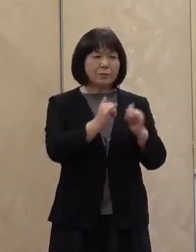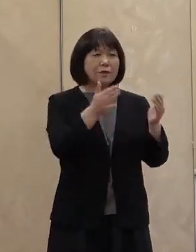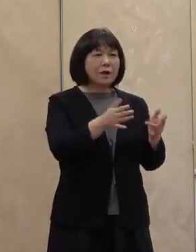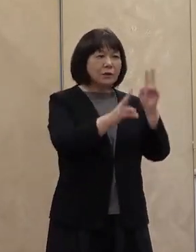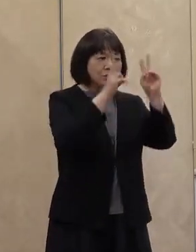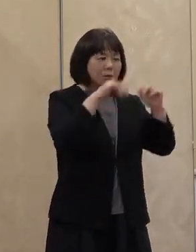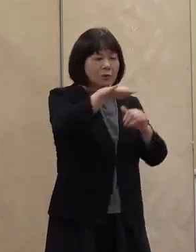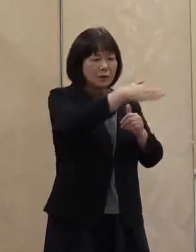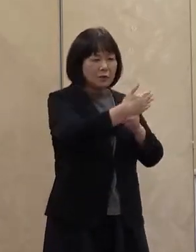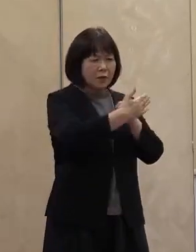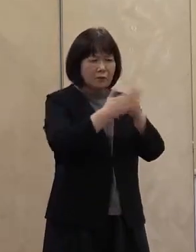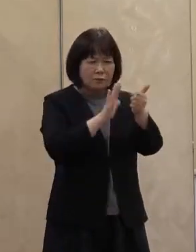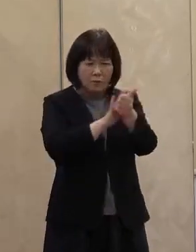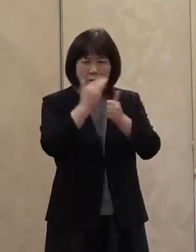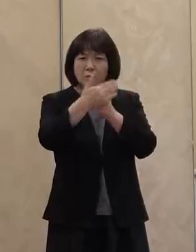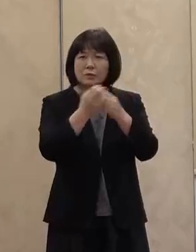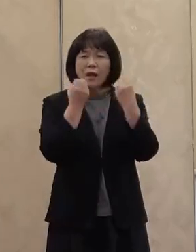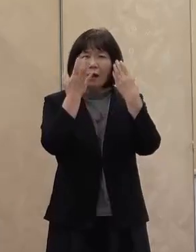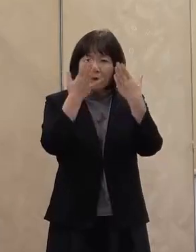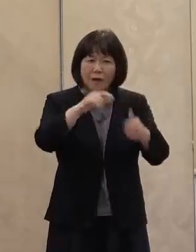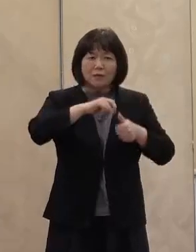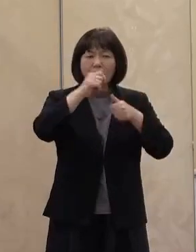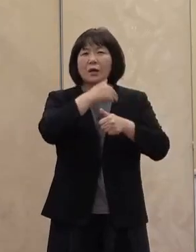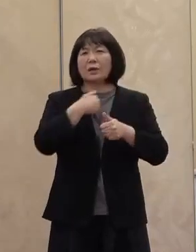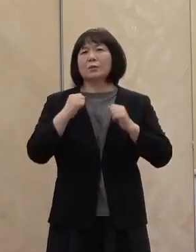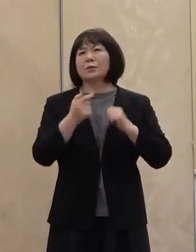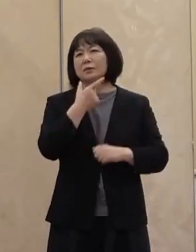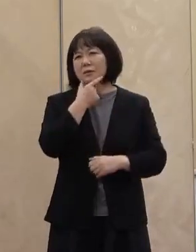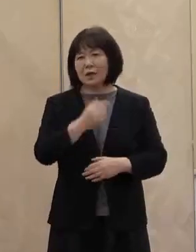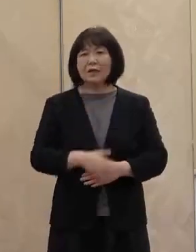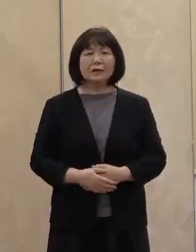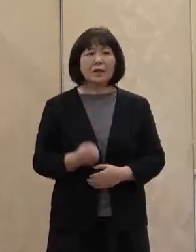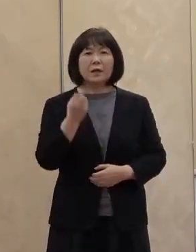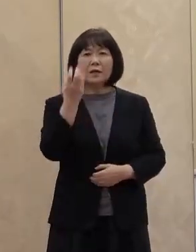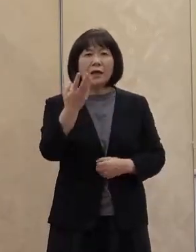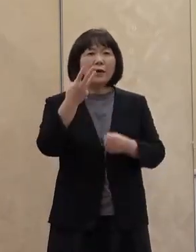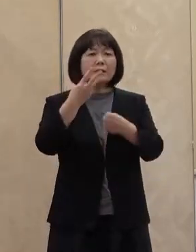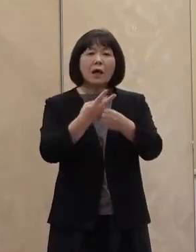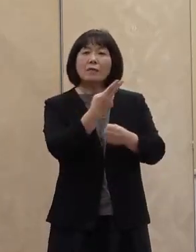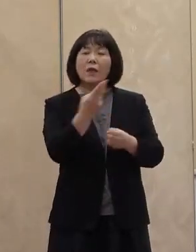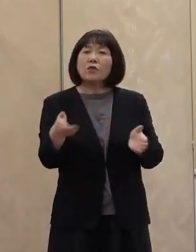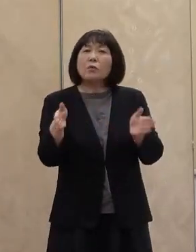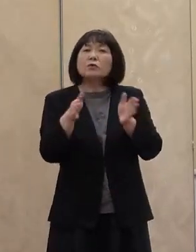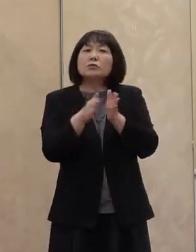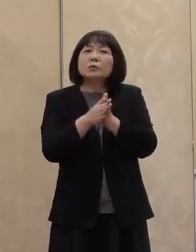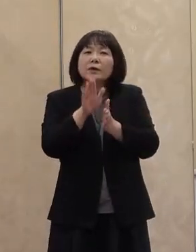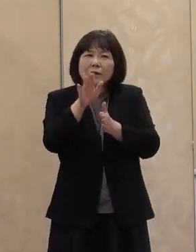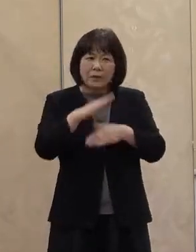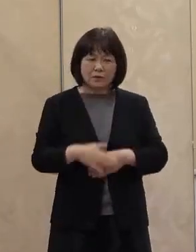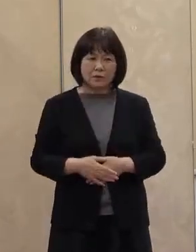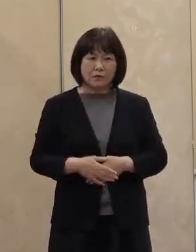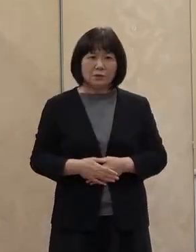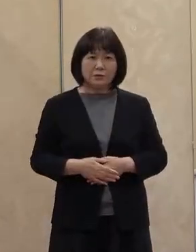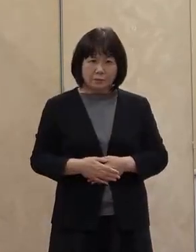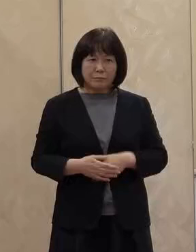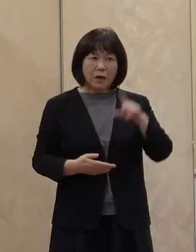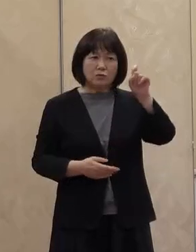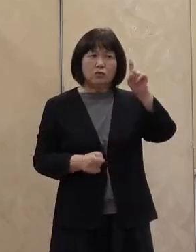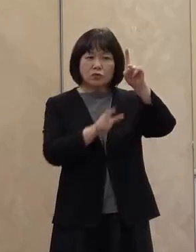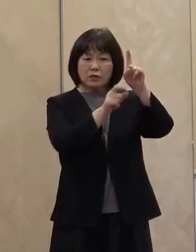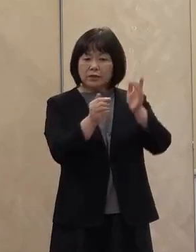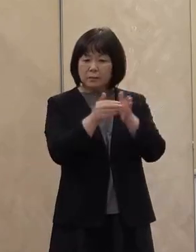者の皆さんと協力して何とか新しい雇用、まあ、これは令和3年度も含めてですから、令和3年の11月まで含めてです